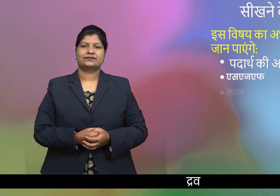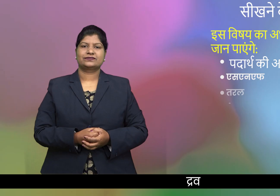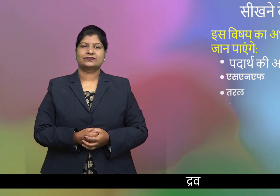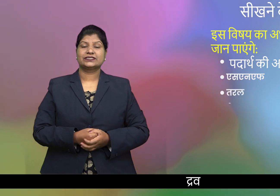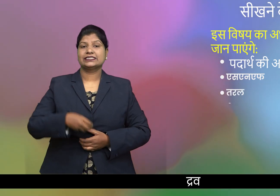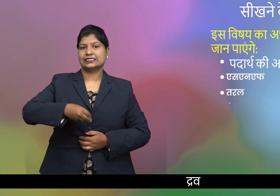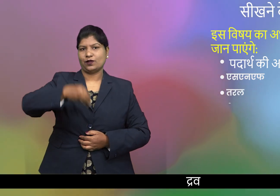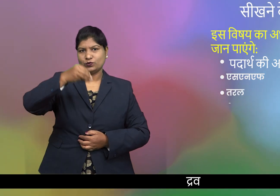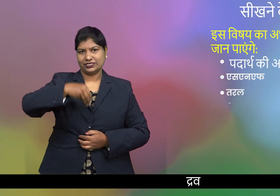द्रव,